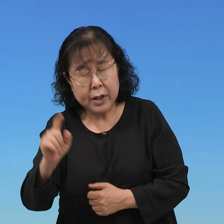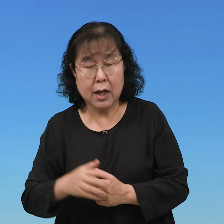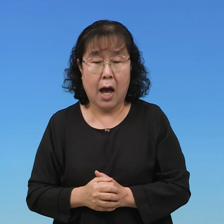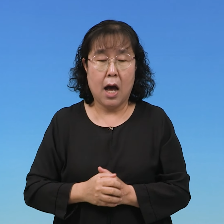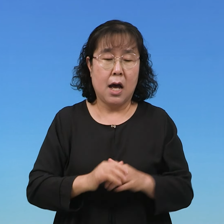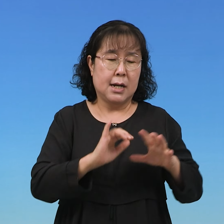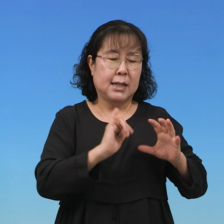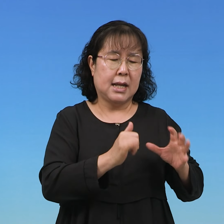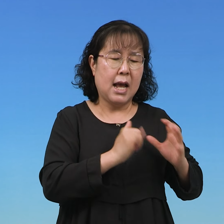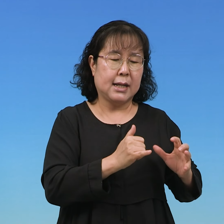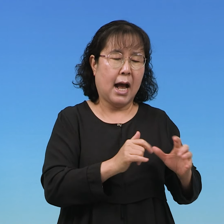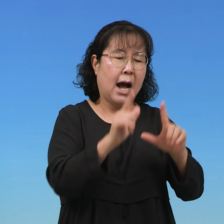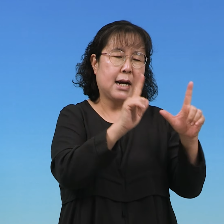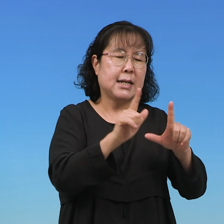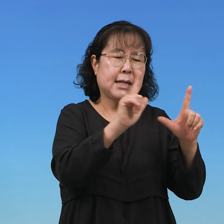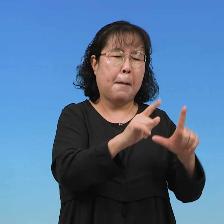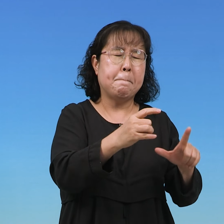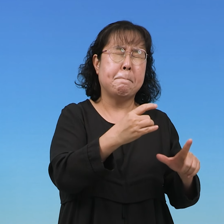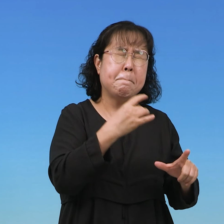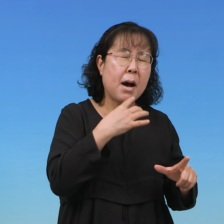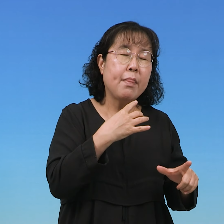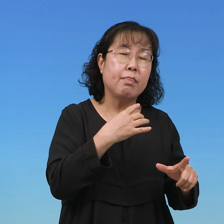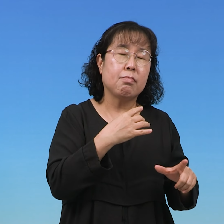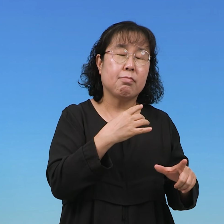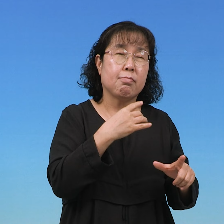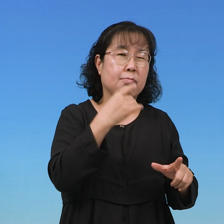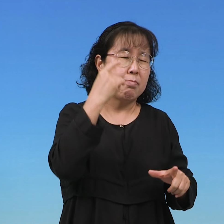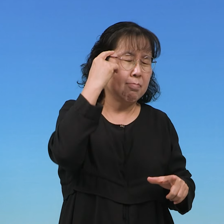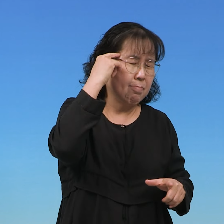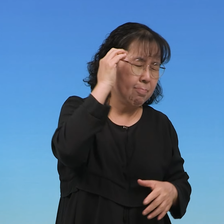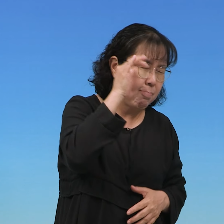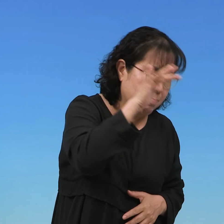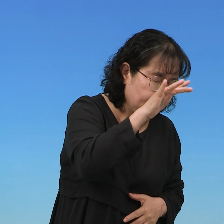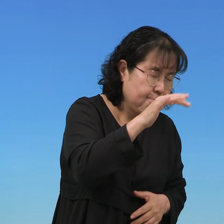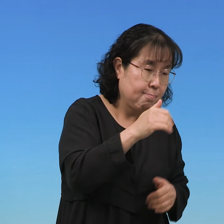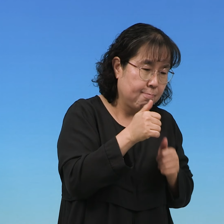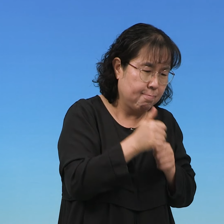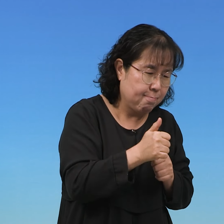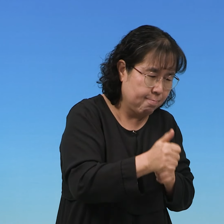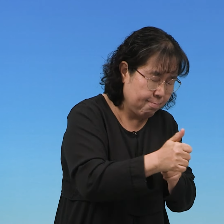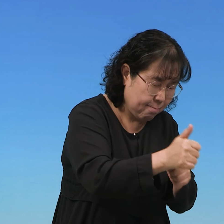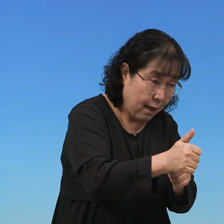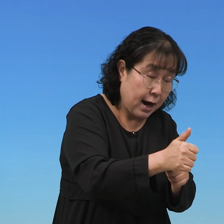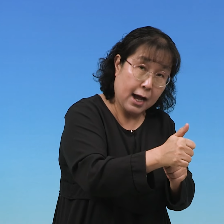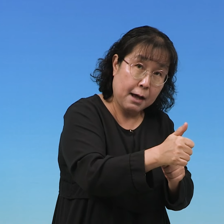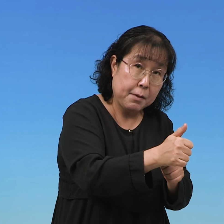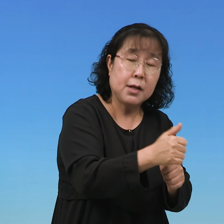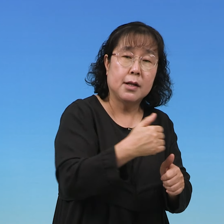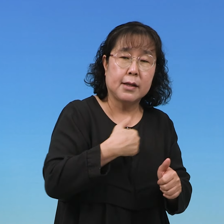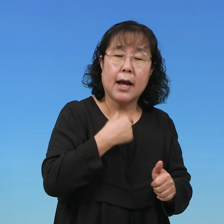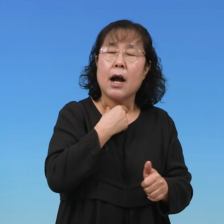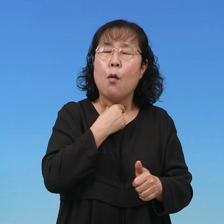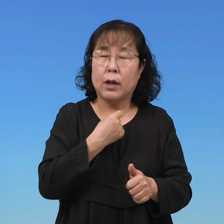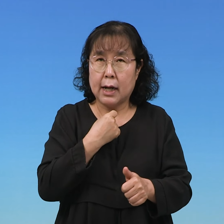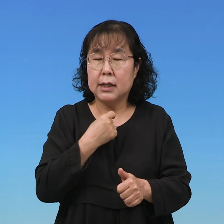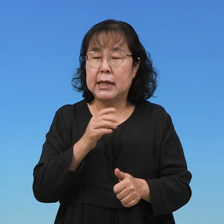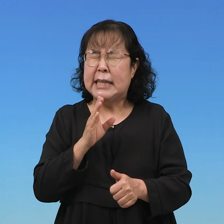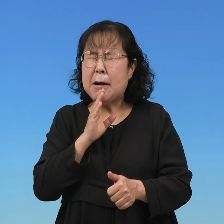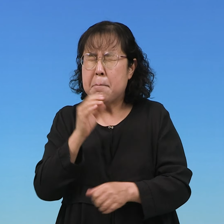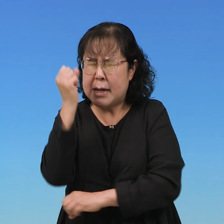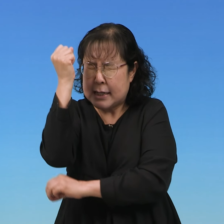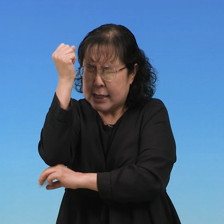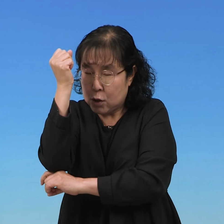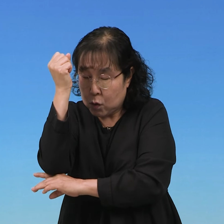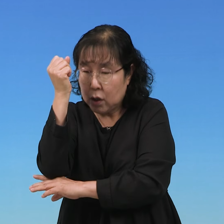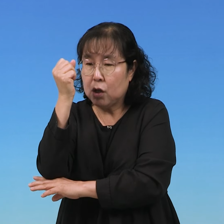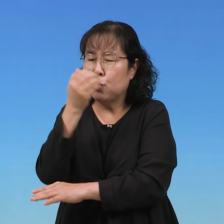것들만 추구하는 이게 더 근원적이고 본질적인 부분을 놓치고 사는 게, 그게 잘못된 거라고